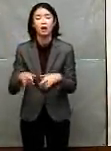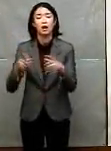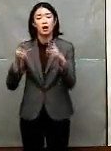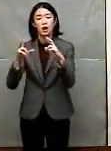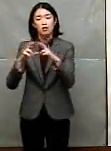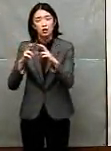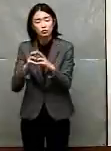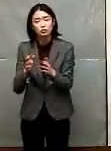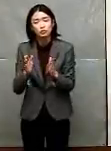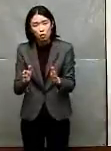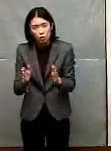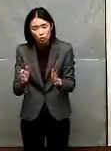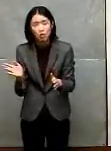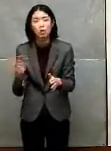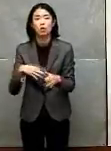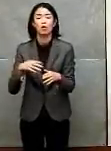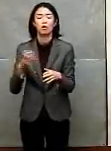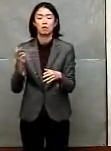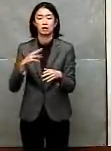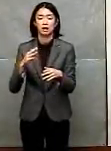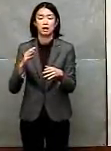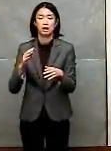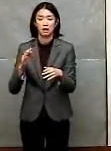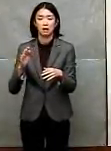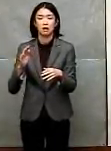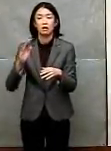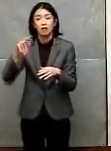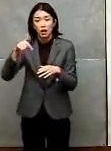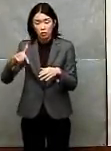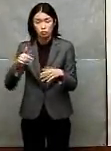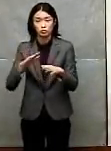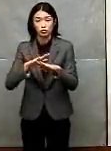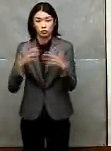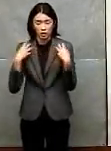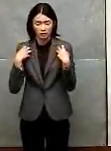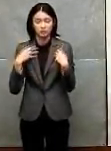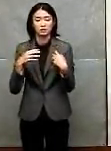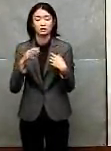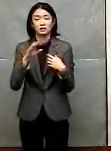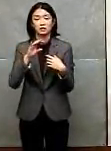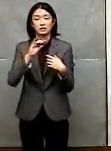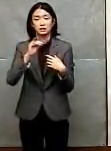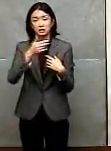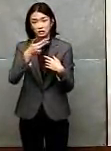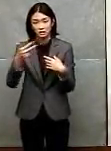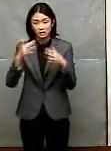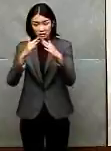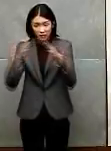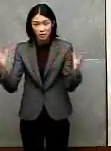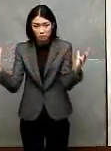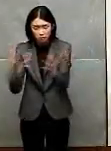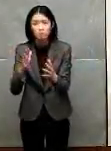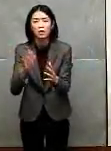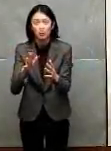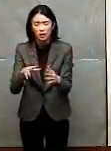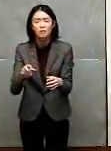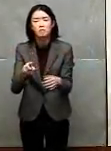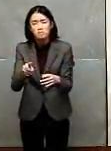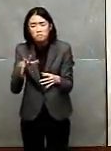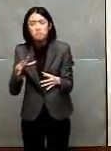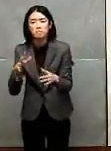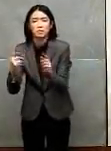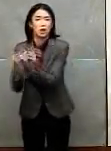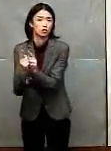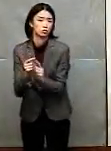しかも官邸主催の知事会もあってっていう、そこのピンポイントで、これは実現しましたので